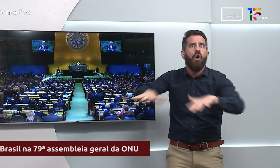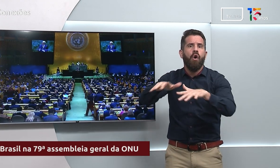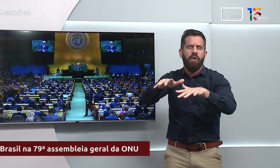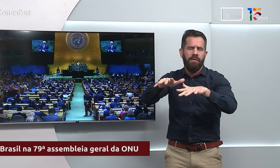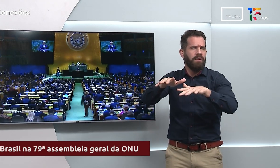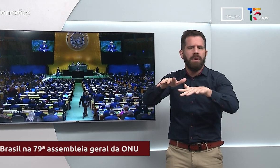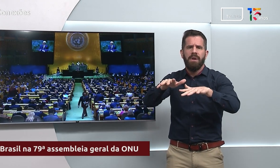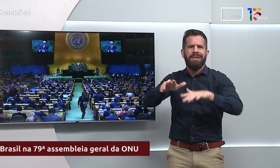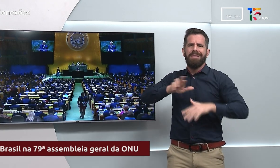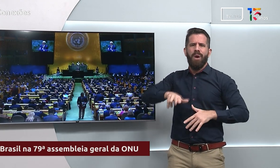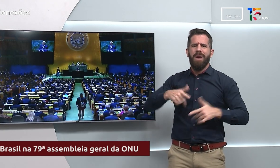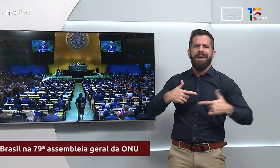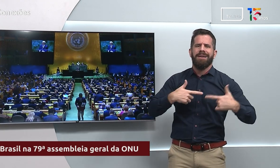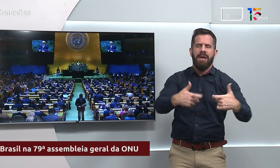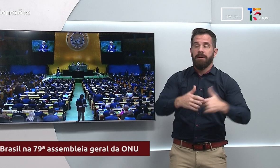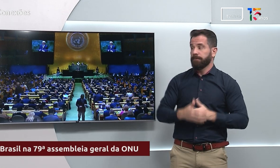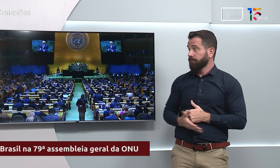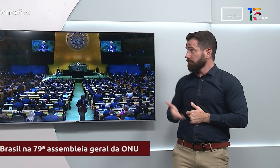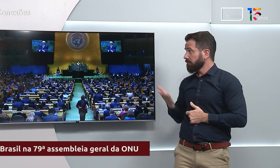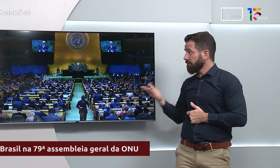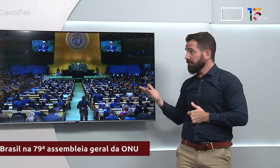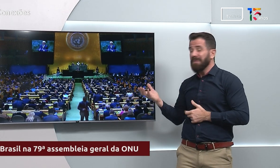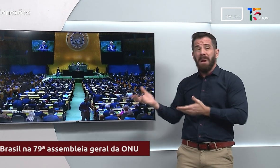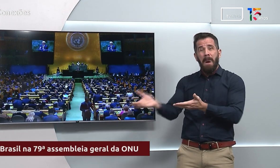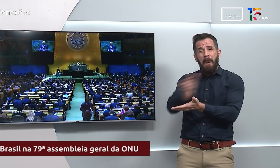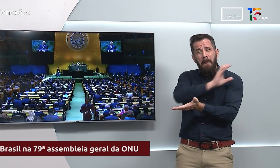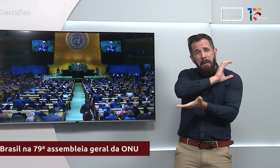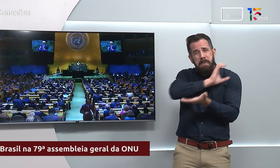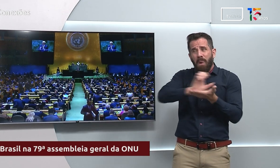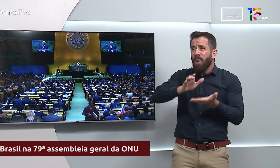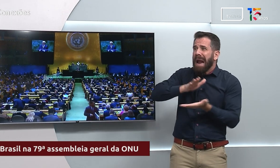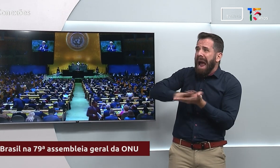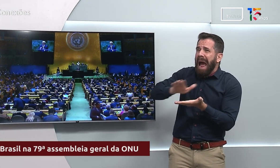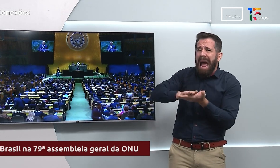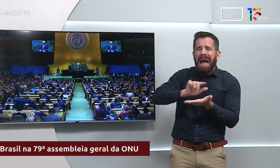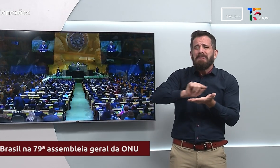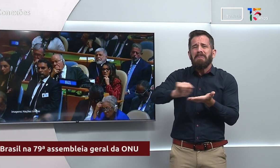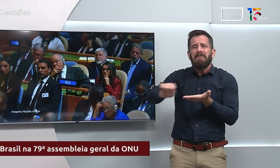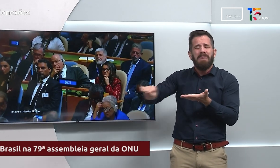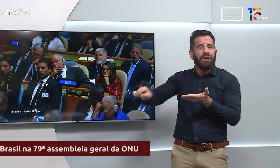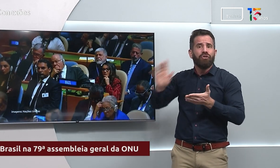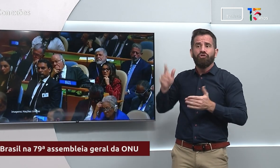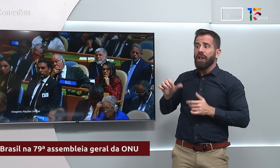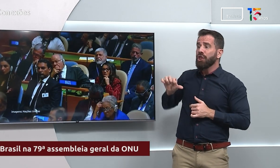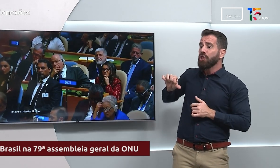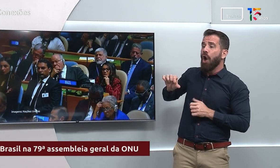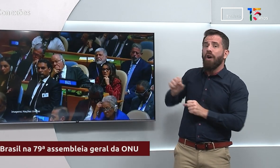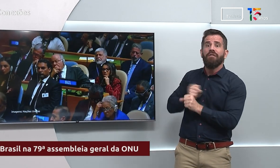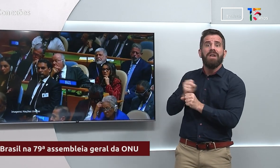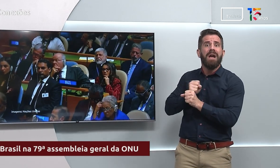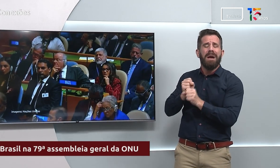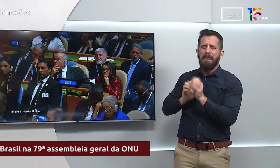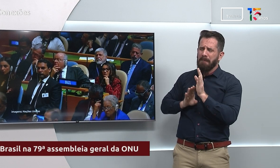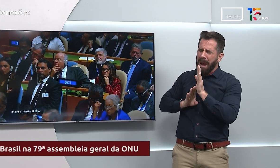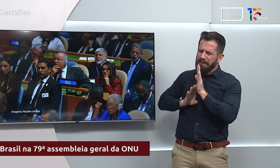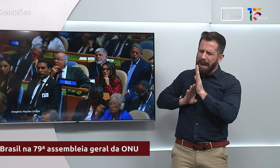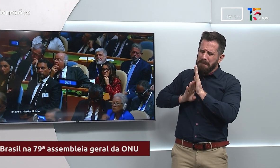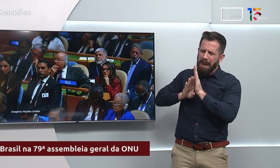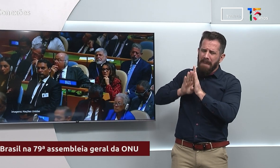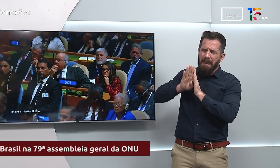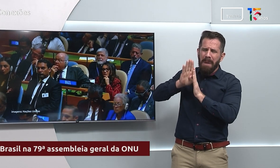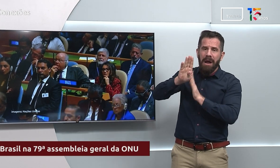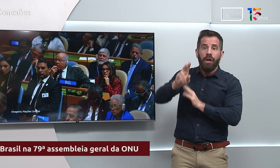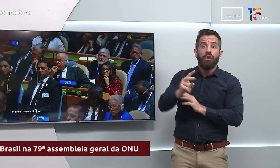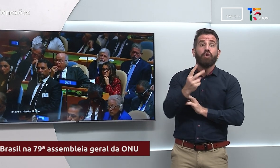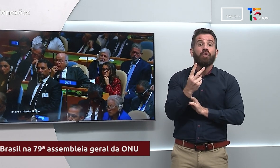gastos militares globais cresceram pelo nono ano consecutivo e atingiram 2 trilhões e 400